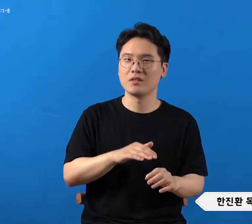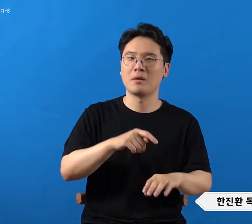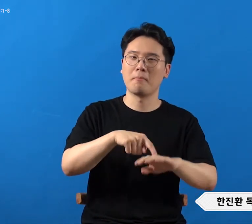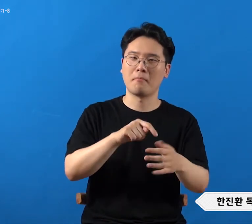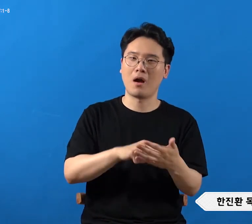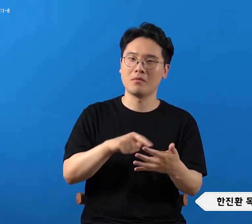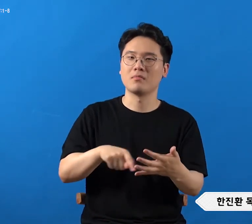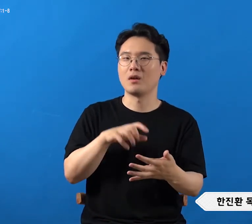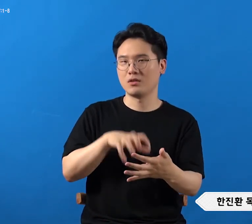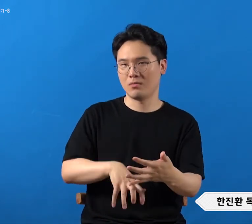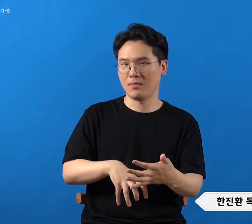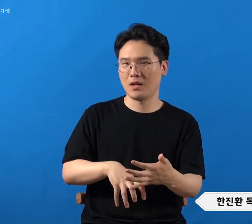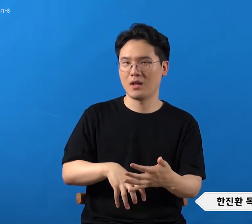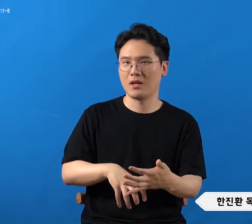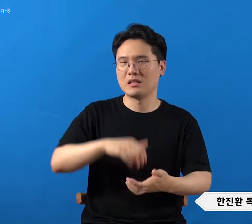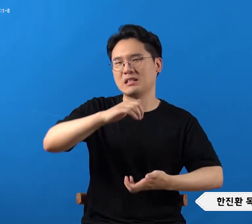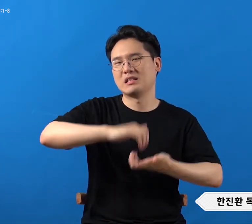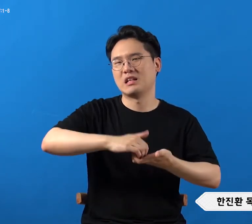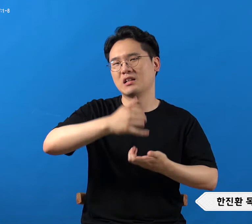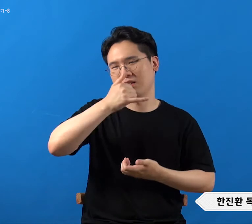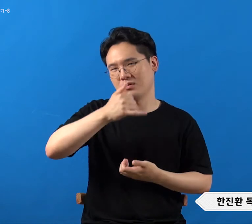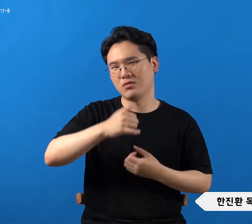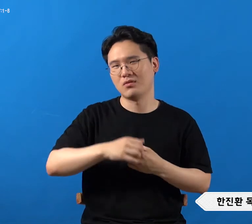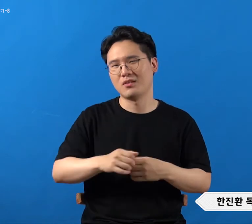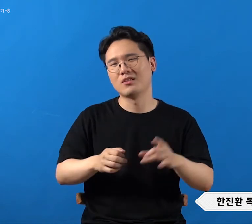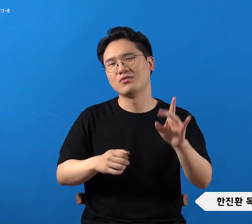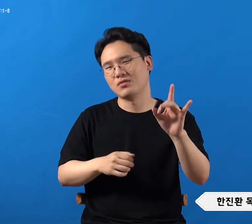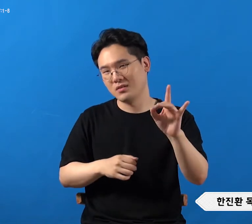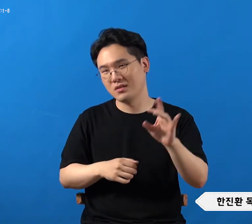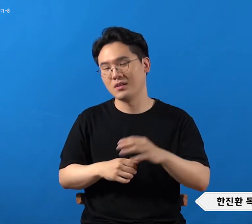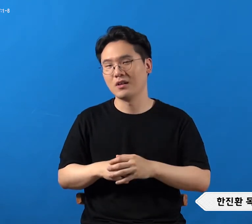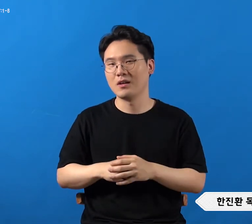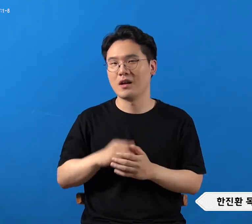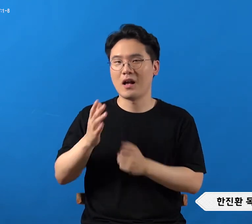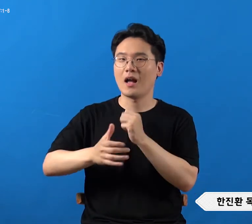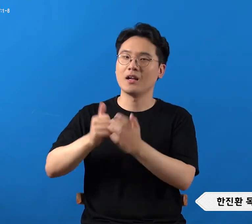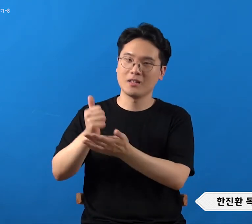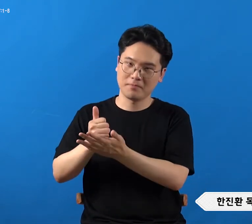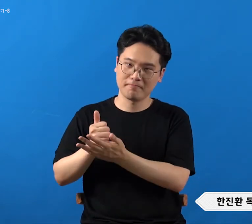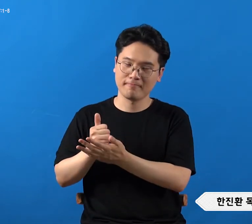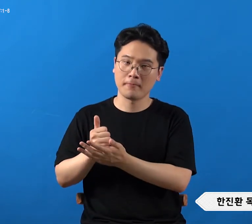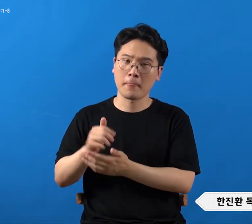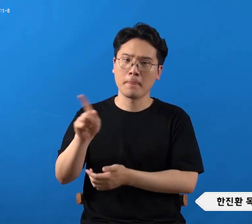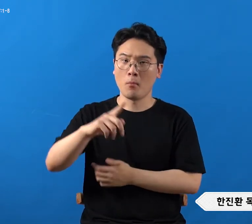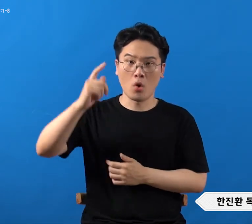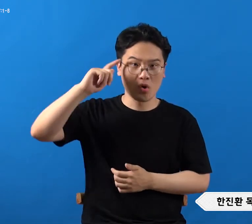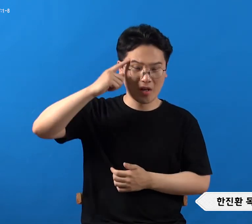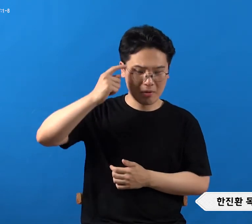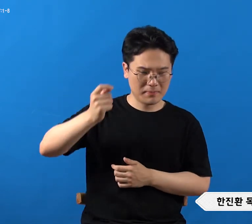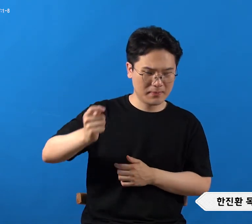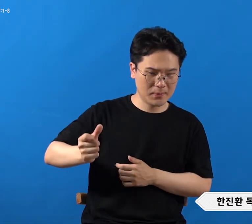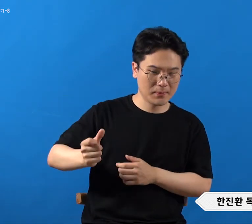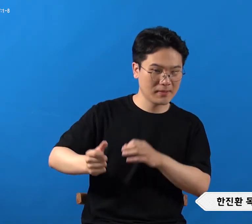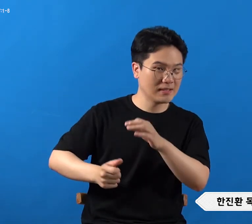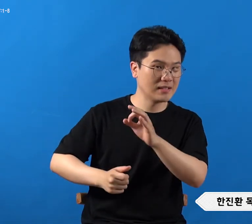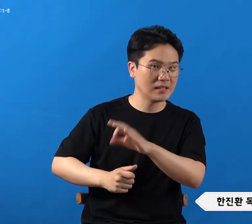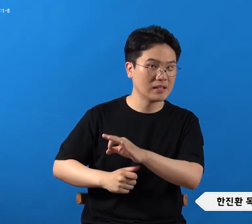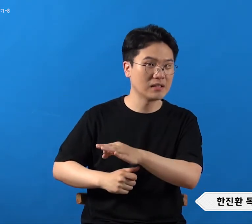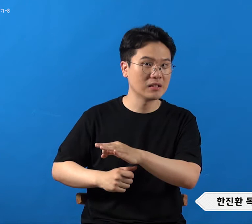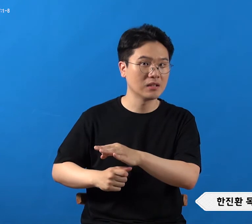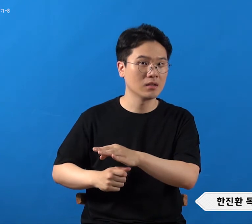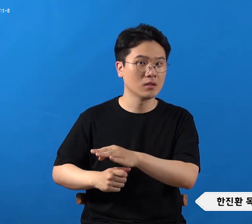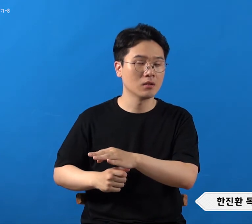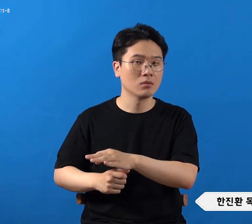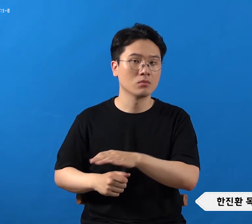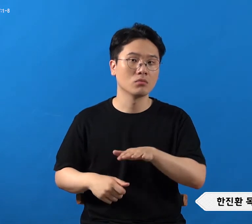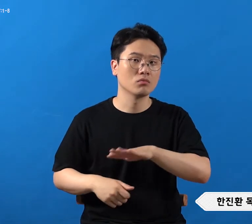마음에서만은 하나님이 제약을 받으십니다. 우리 하나님 개념이 너무 작고 쥐꼬리만 하고 하니까